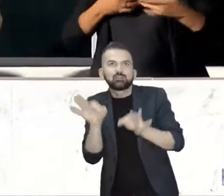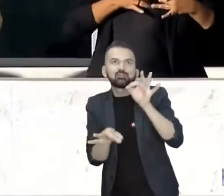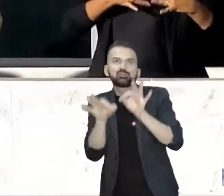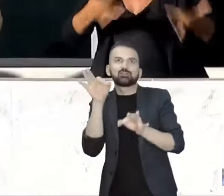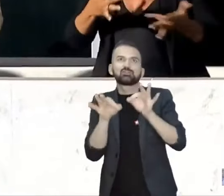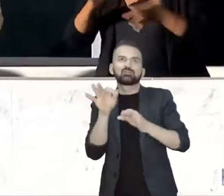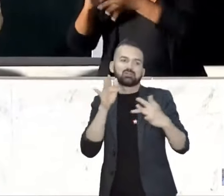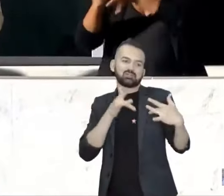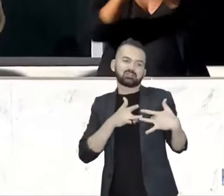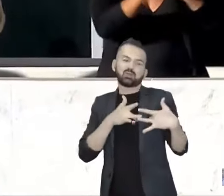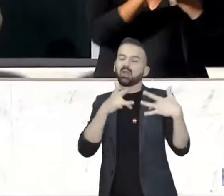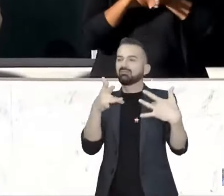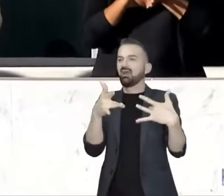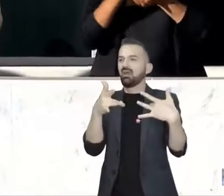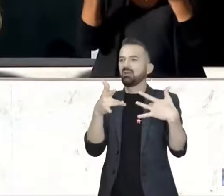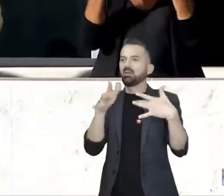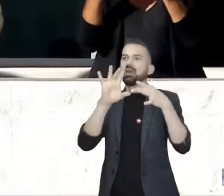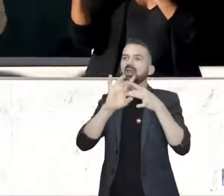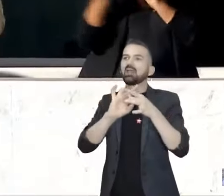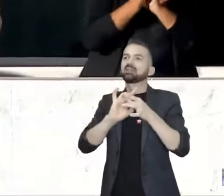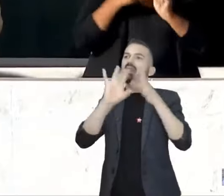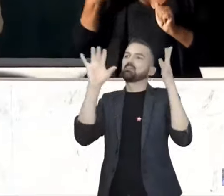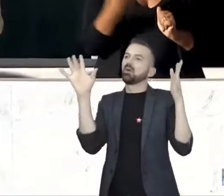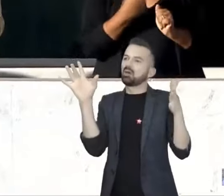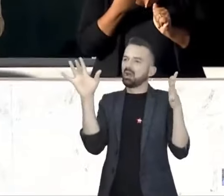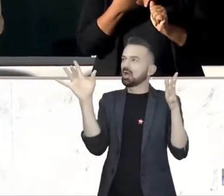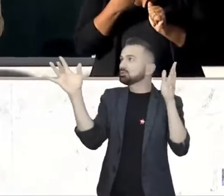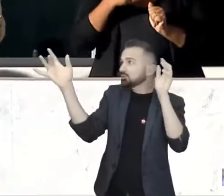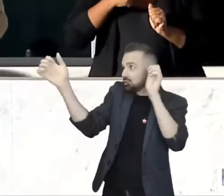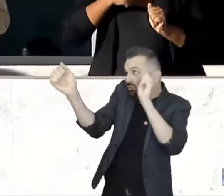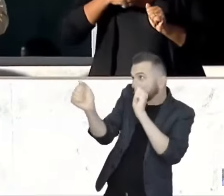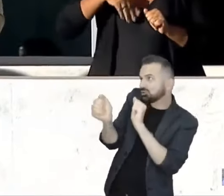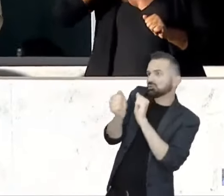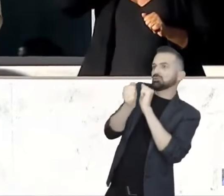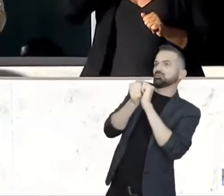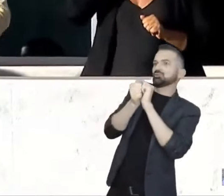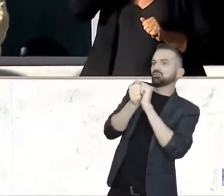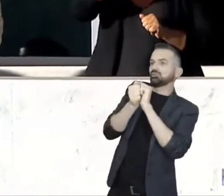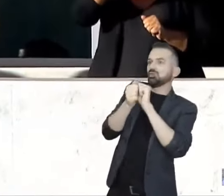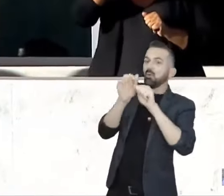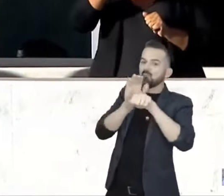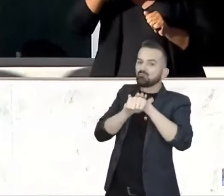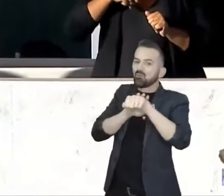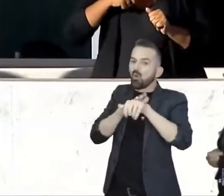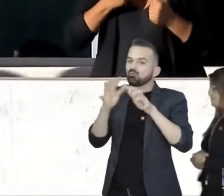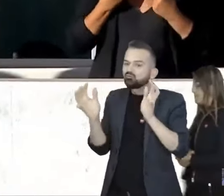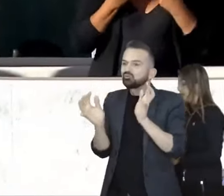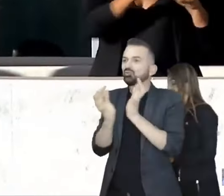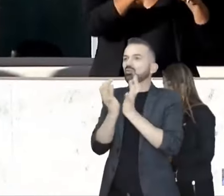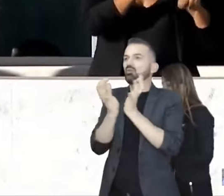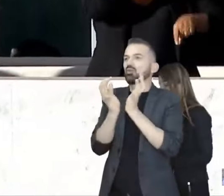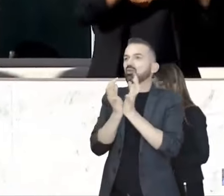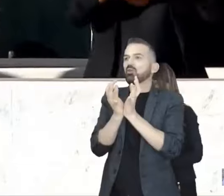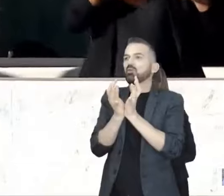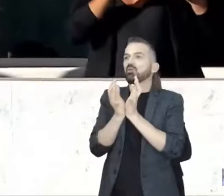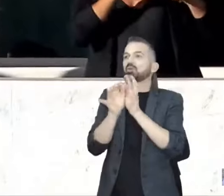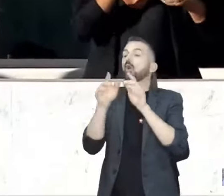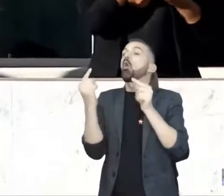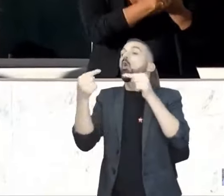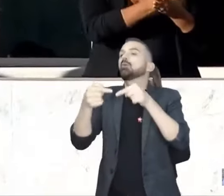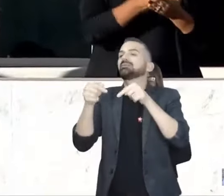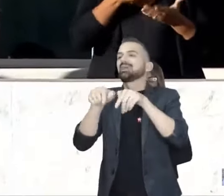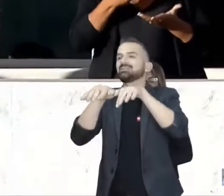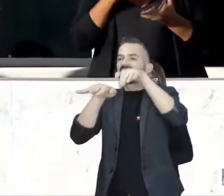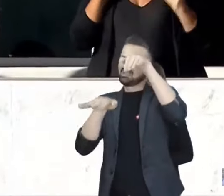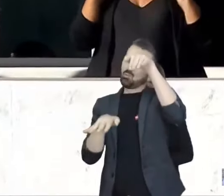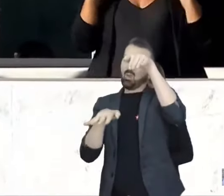democrático. Junte-se a nós num grande mutirão contra a desigualdade. Quero